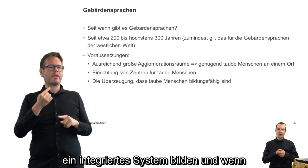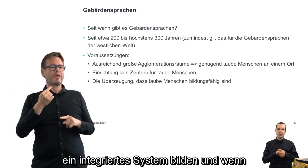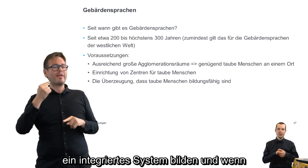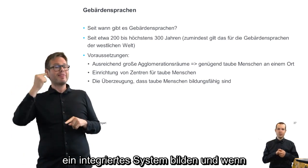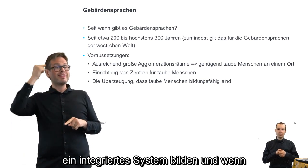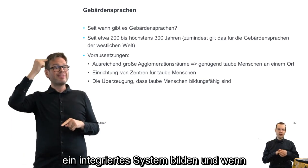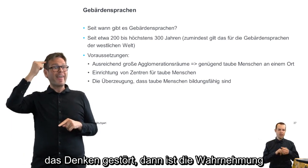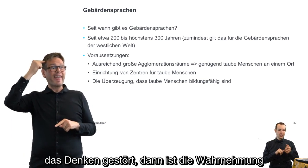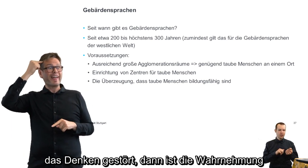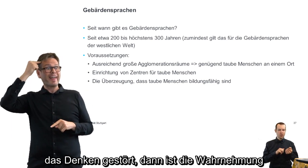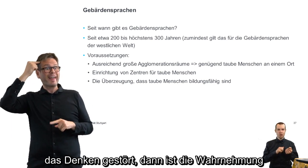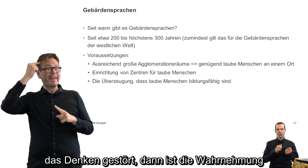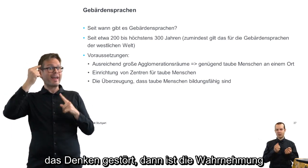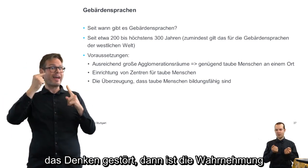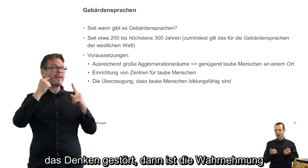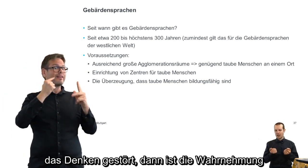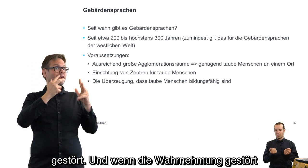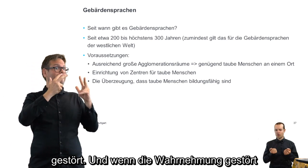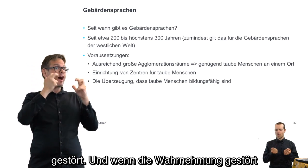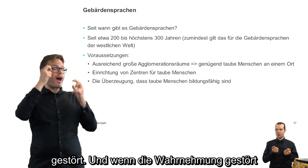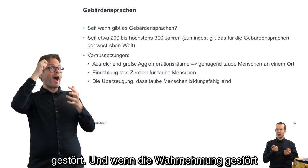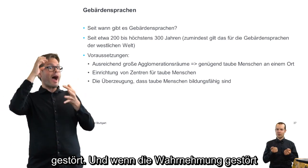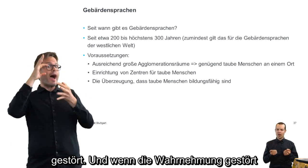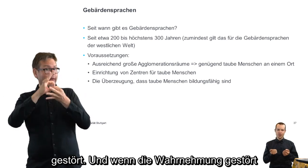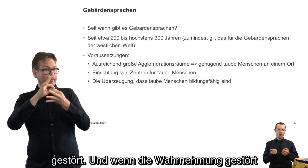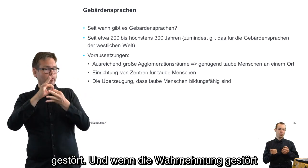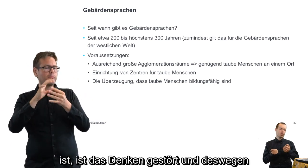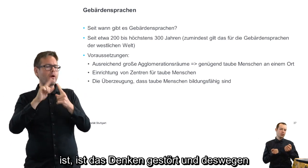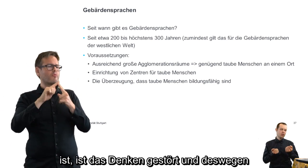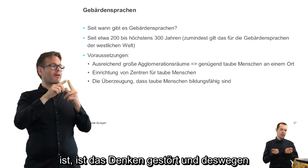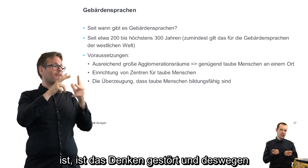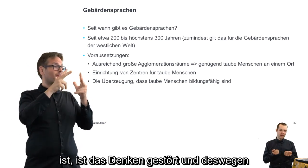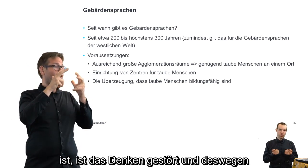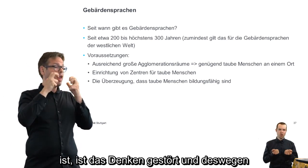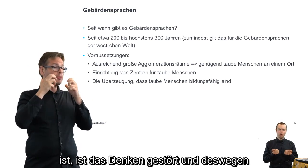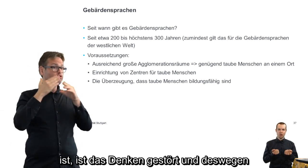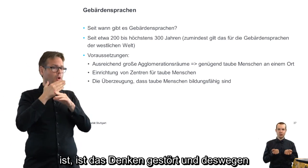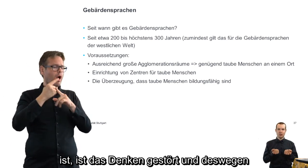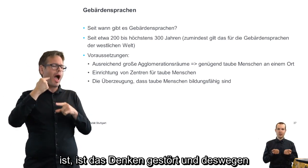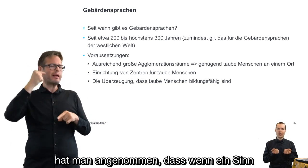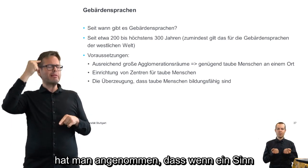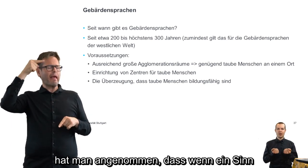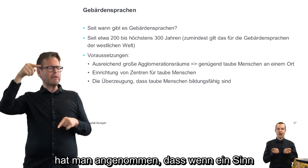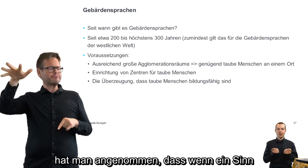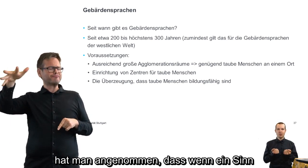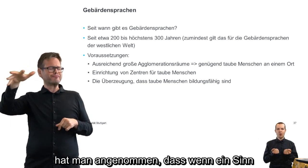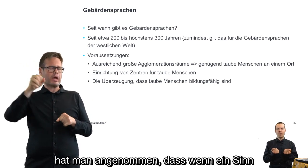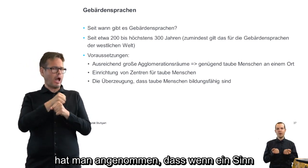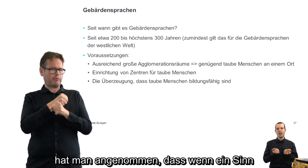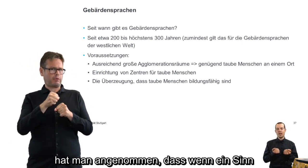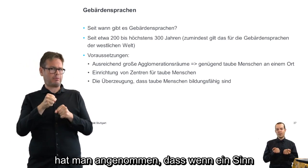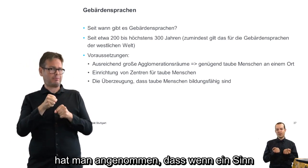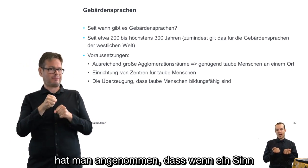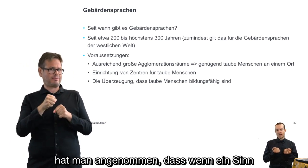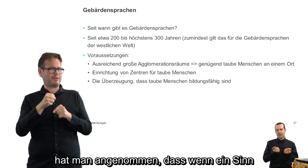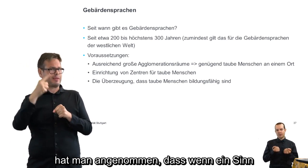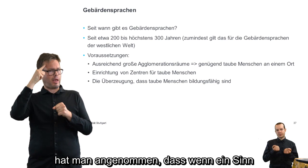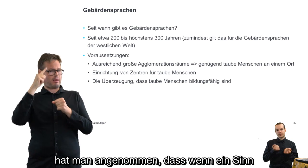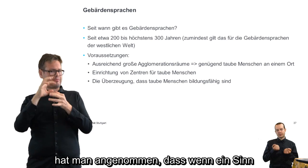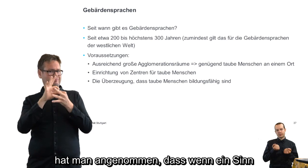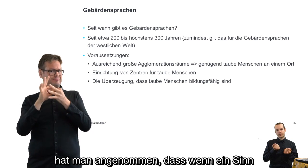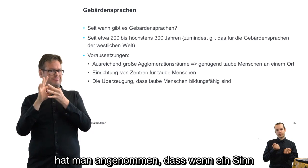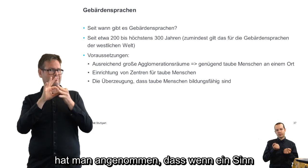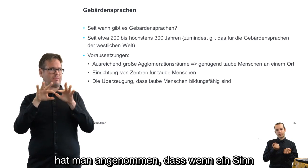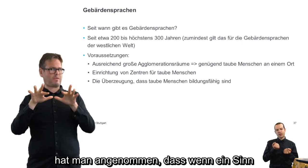System bilden. Und wenn das Denken gestört ist, ist die Wahrnehmung gestört. Und wenn die Wahrnehmung gestört ist, ist das Denken gestört. Deswegen hat man angenommen, dass,